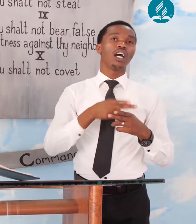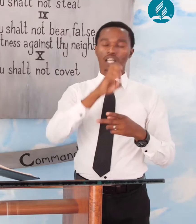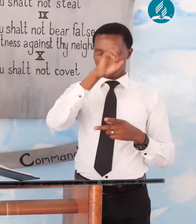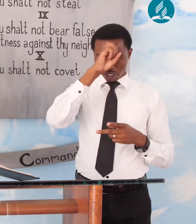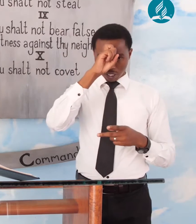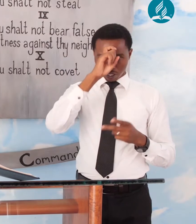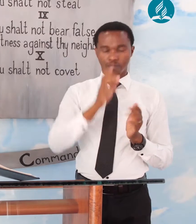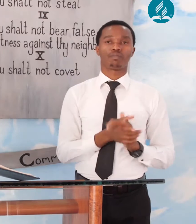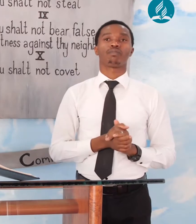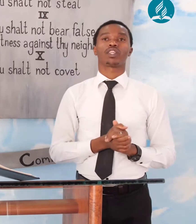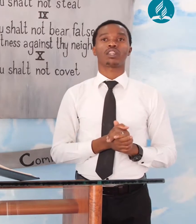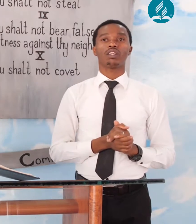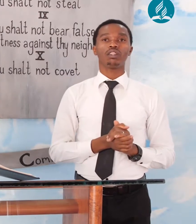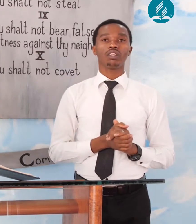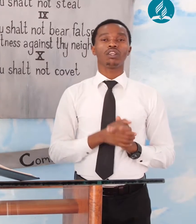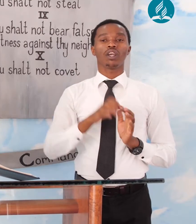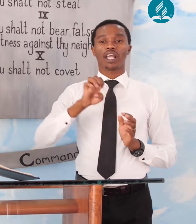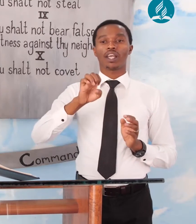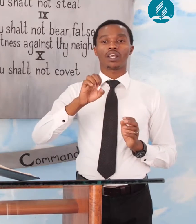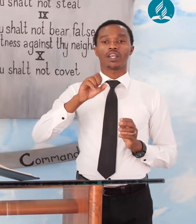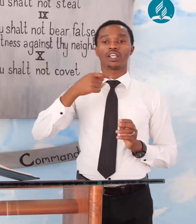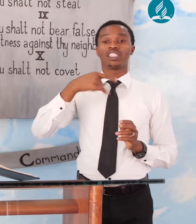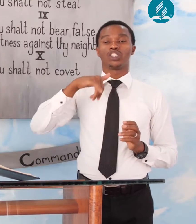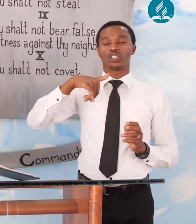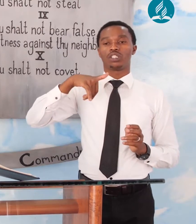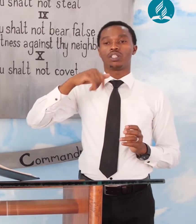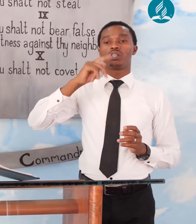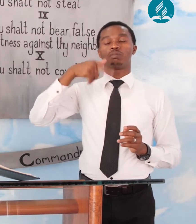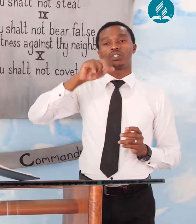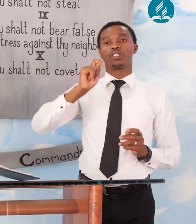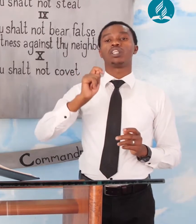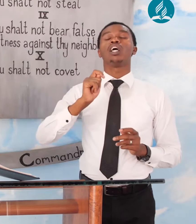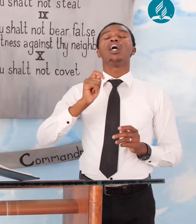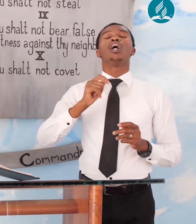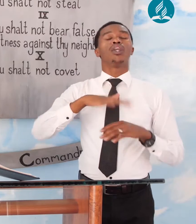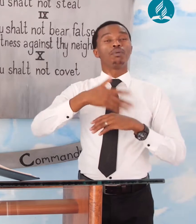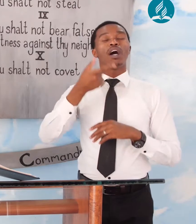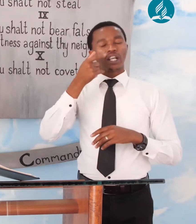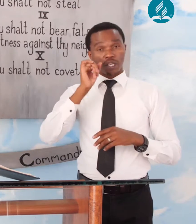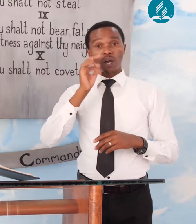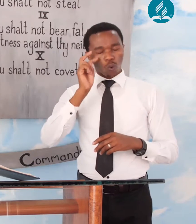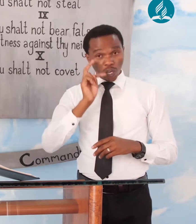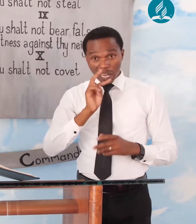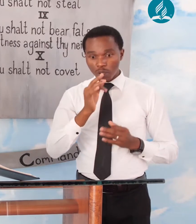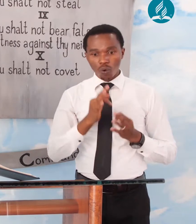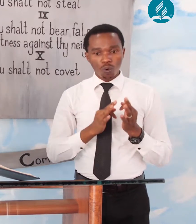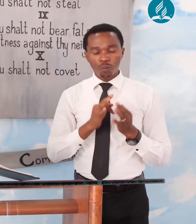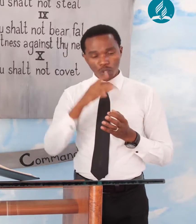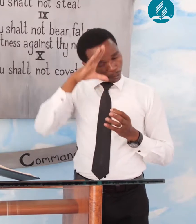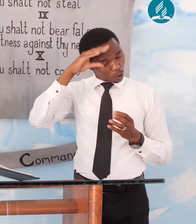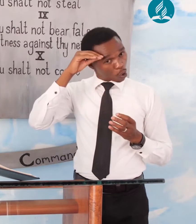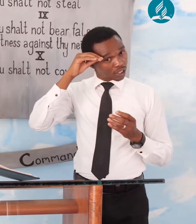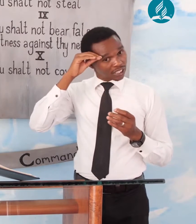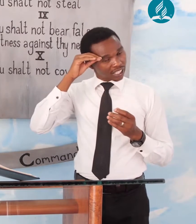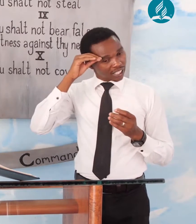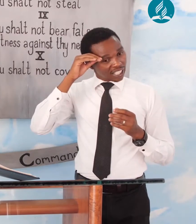rero ukurikije ibyo ngibyo yigishijwe mu mashuri yose yize ay'ubuyobozi